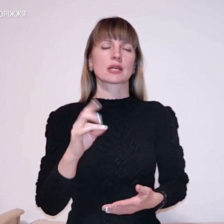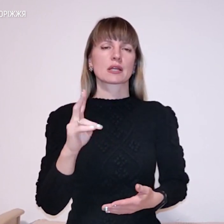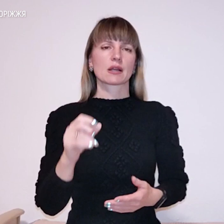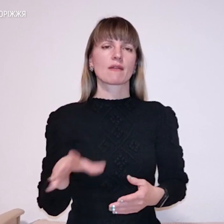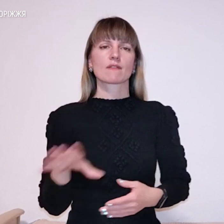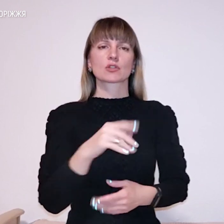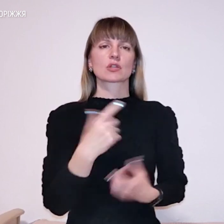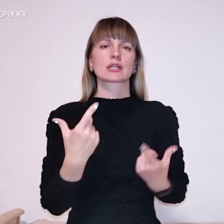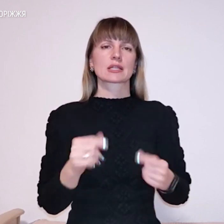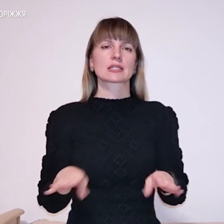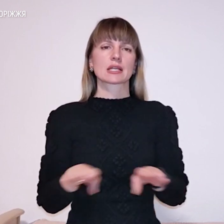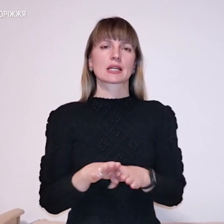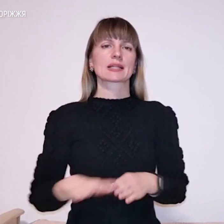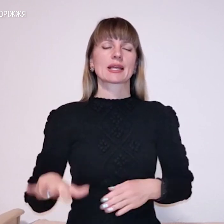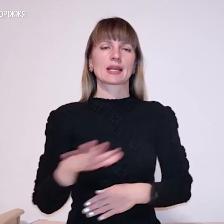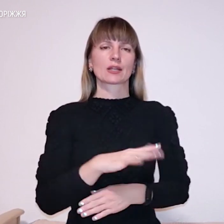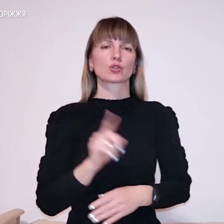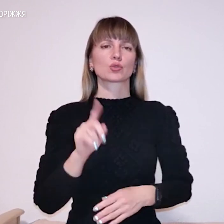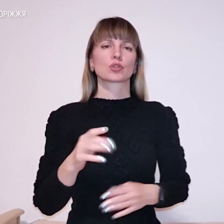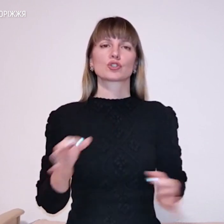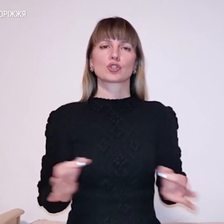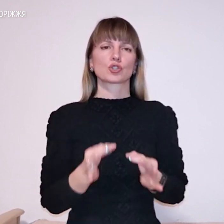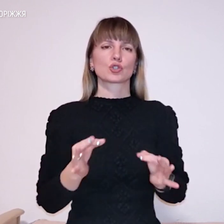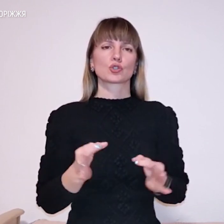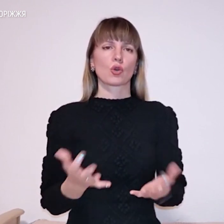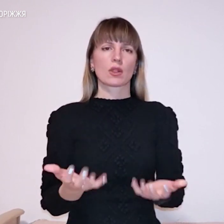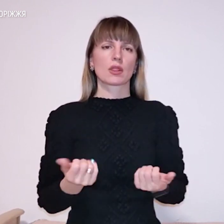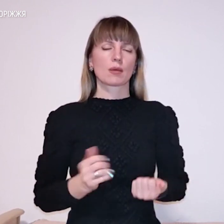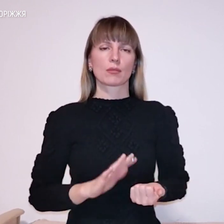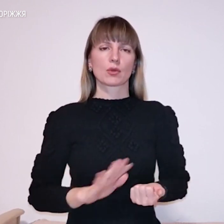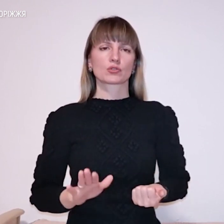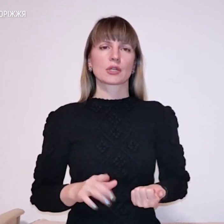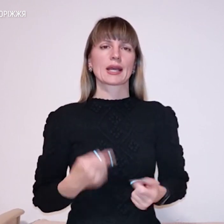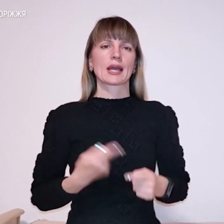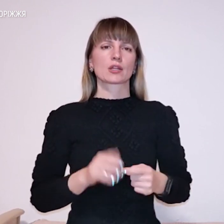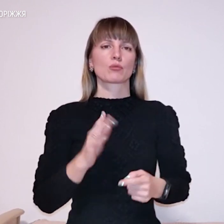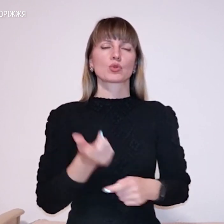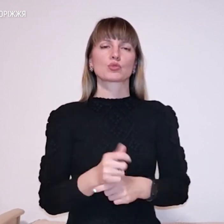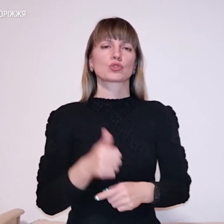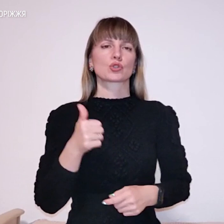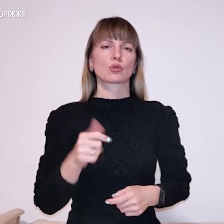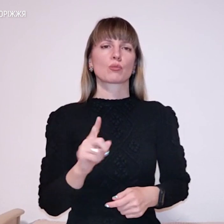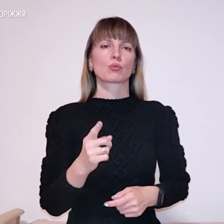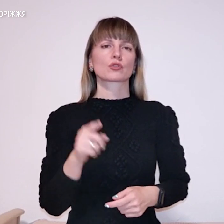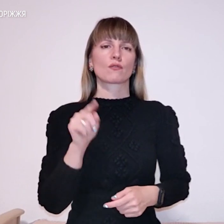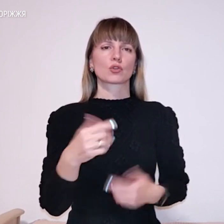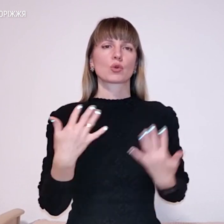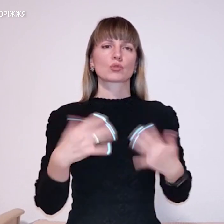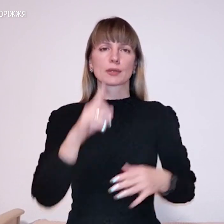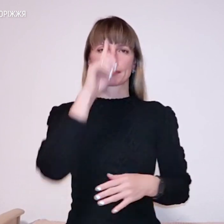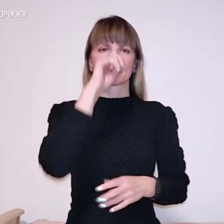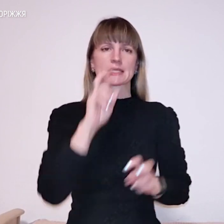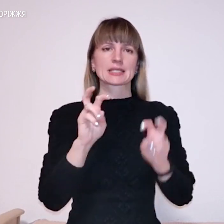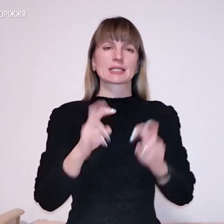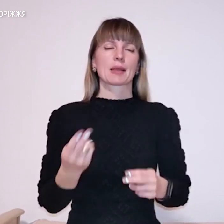де закрита територія, і туди нічого не надходить. Це буде дуже добре, адже вони вже місяць сидять без цих